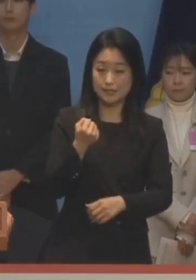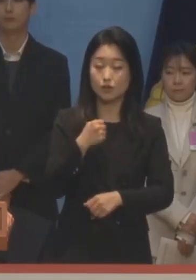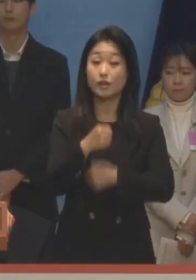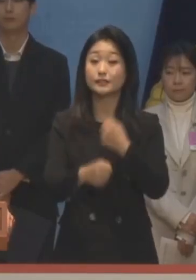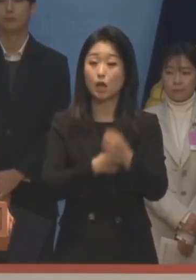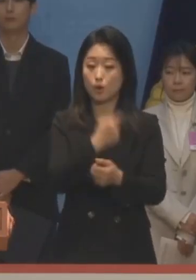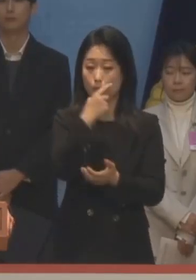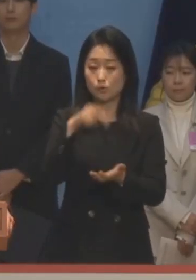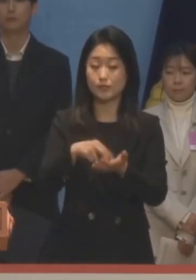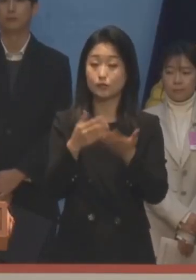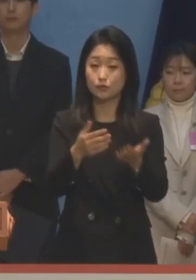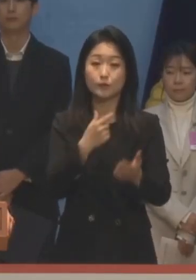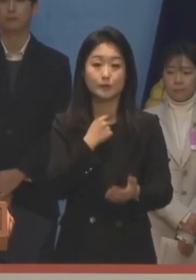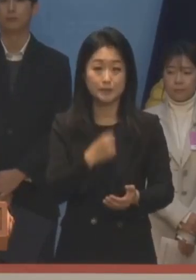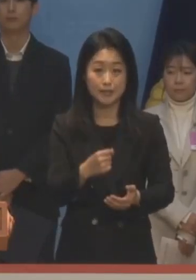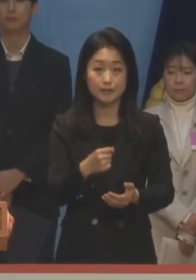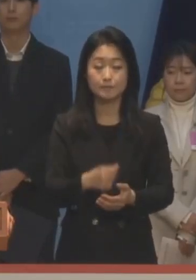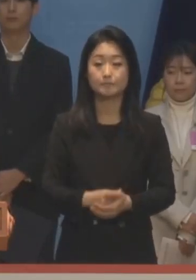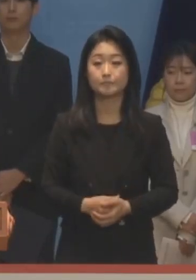합니다.